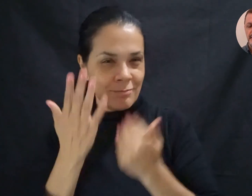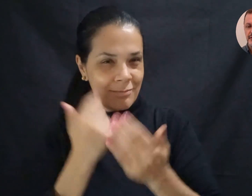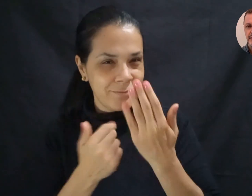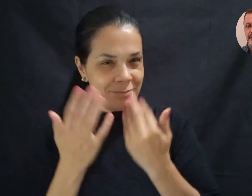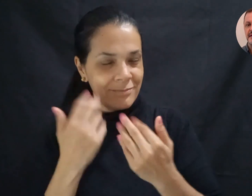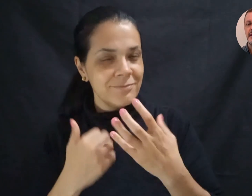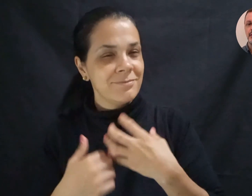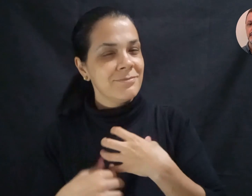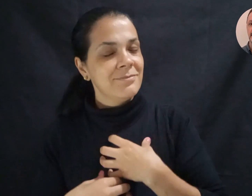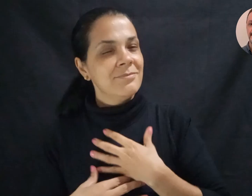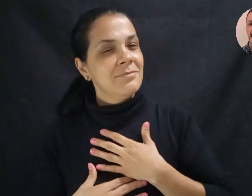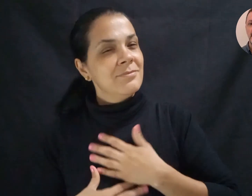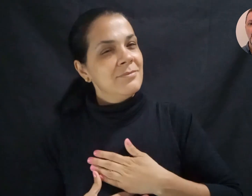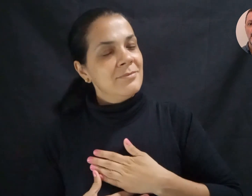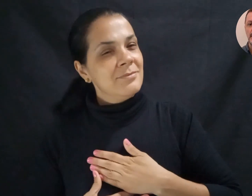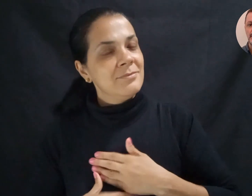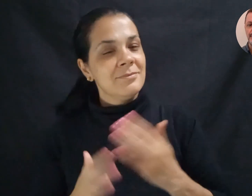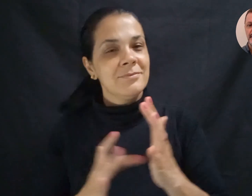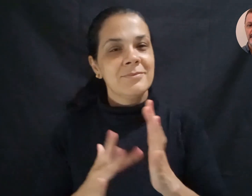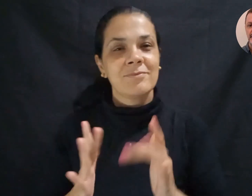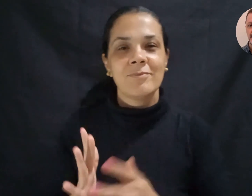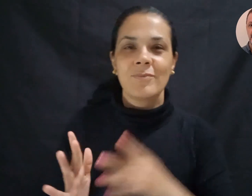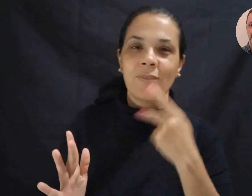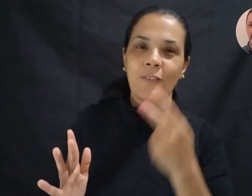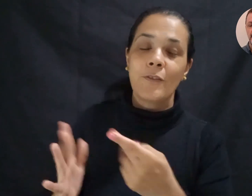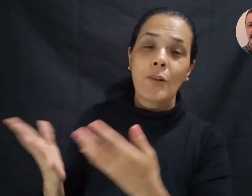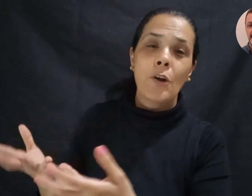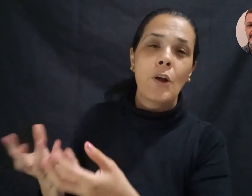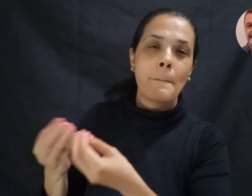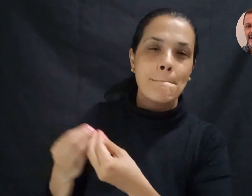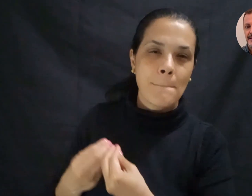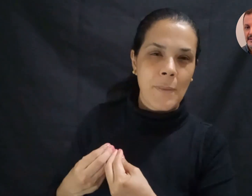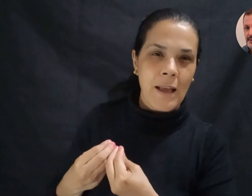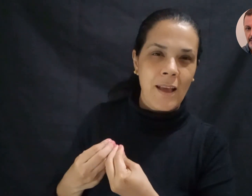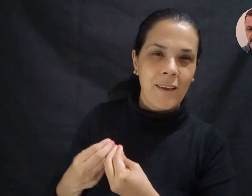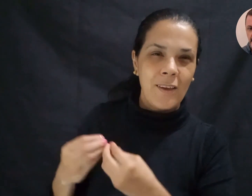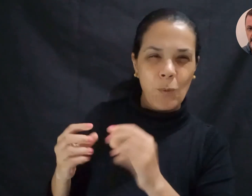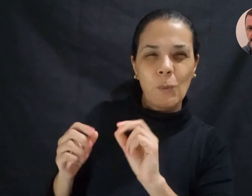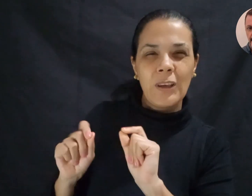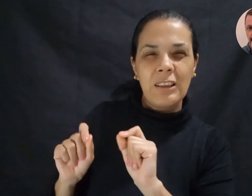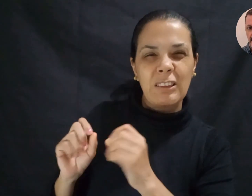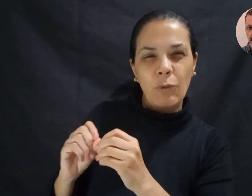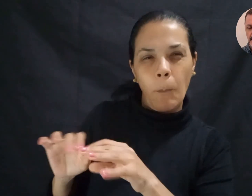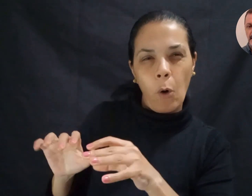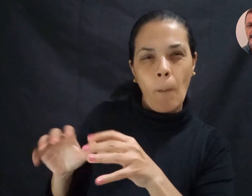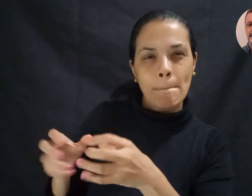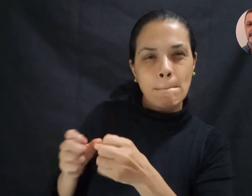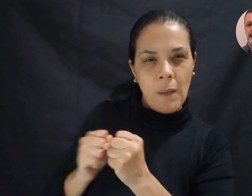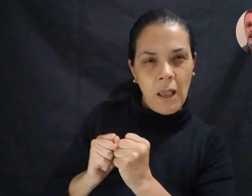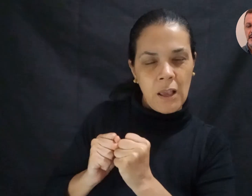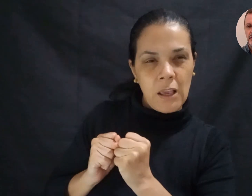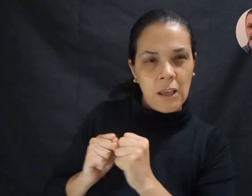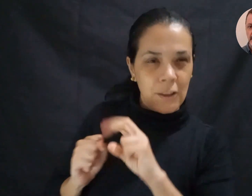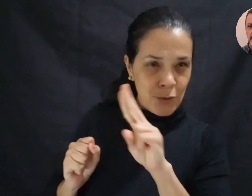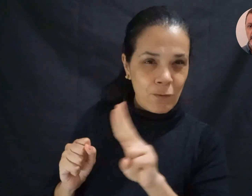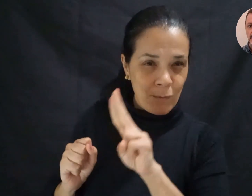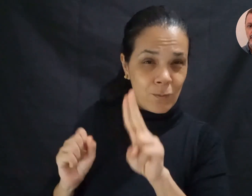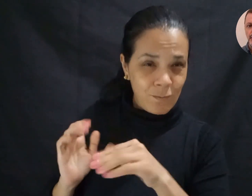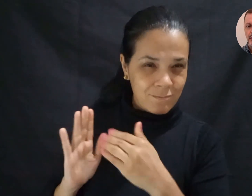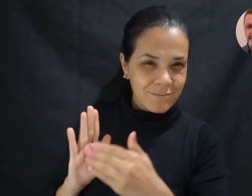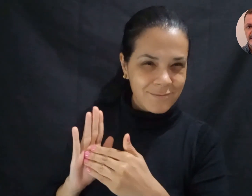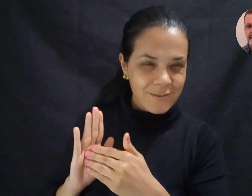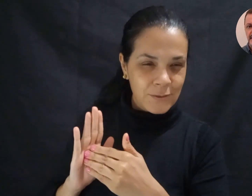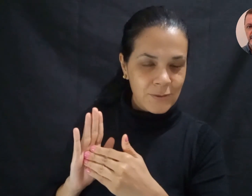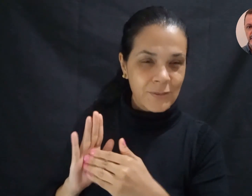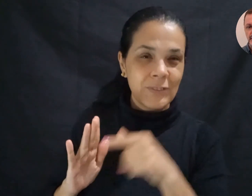Jesus disse aos seus discípulos: recolham os pedaços que sobraram para que nada se perca. E eles encheram